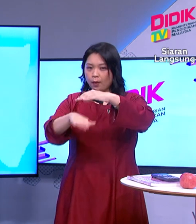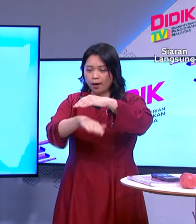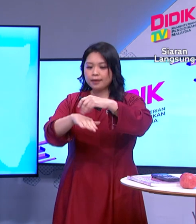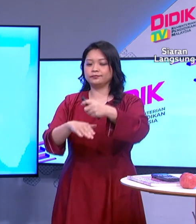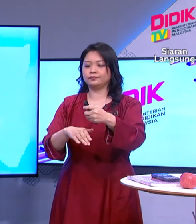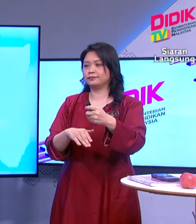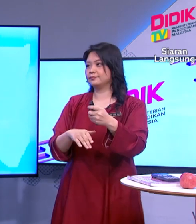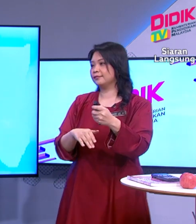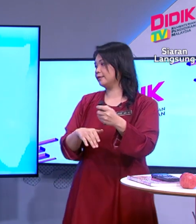dibawah